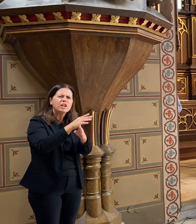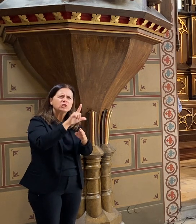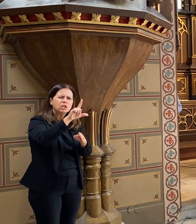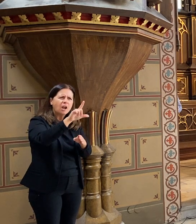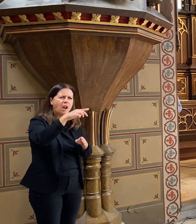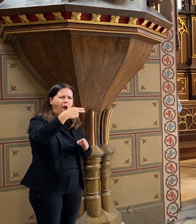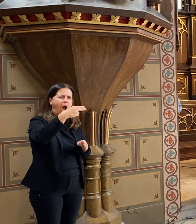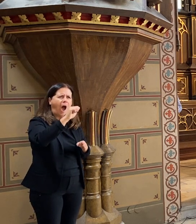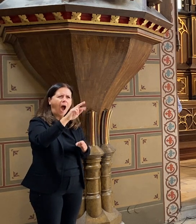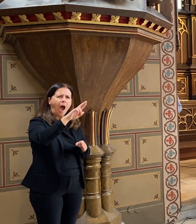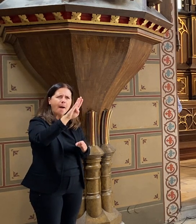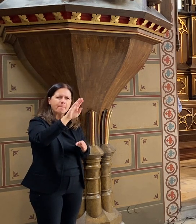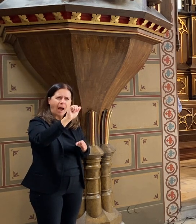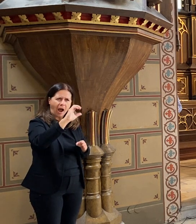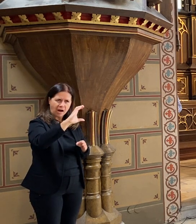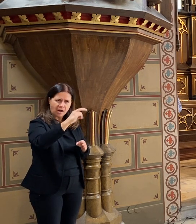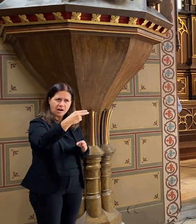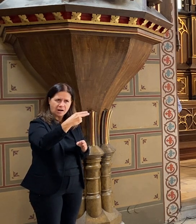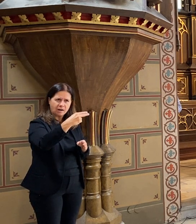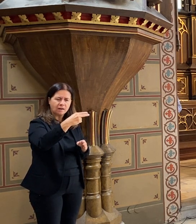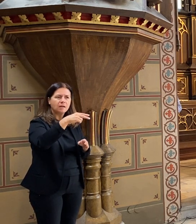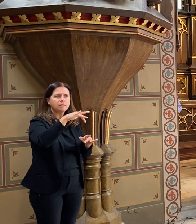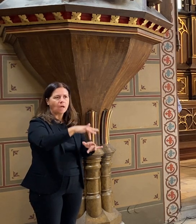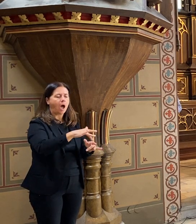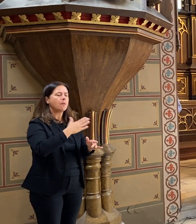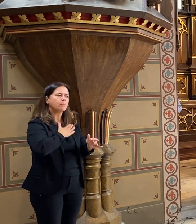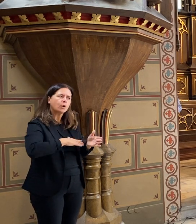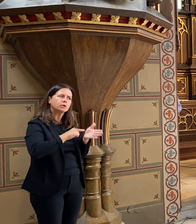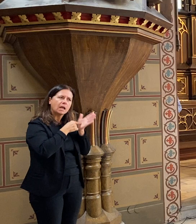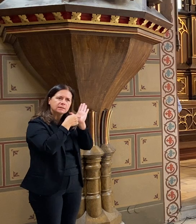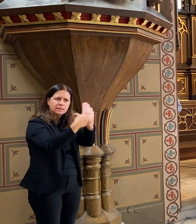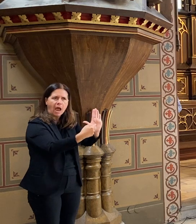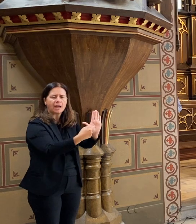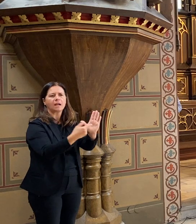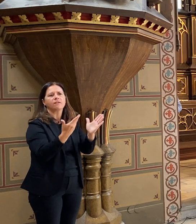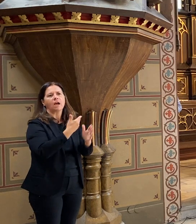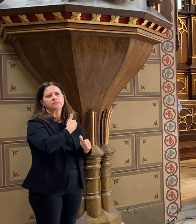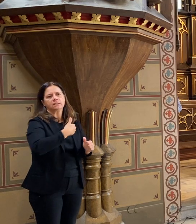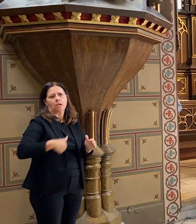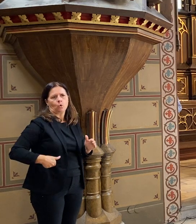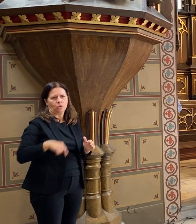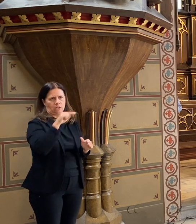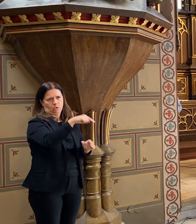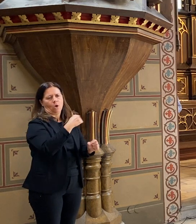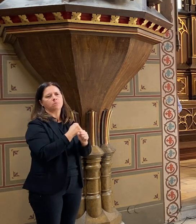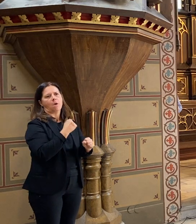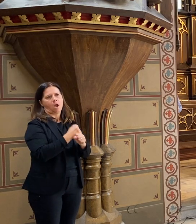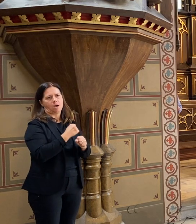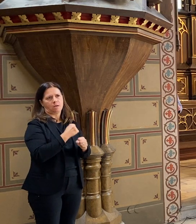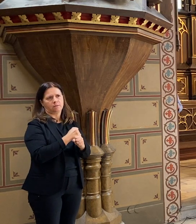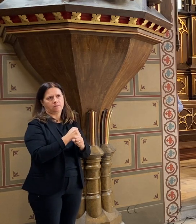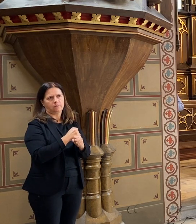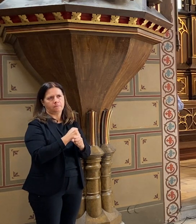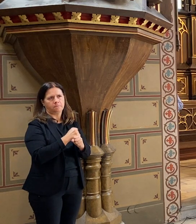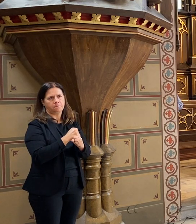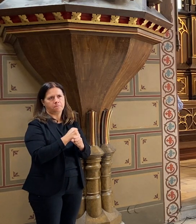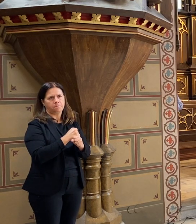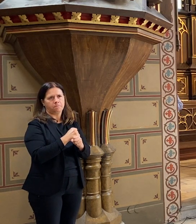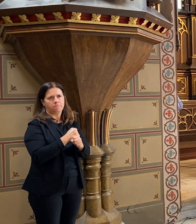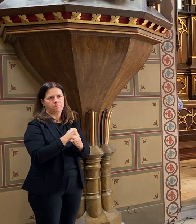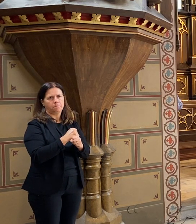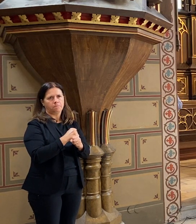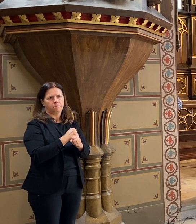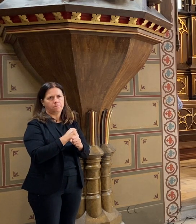das Presbyterium und alle Interessierten der Gemeinde einfach mal zeigen, was Diakonie dort macht. Ich denke, dass wir,